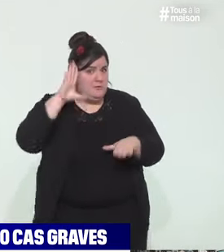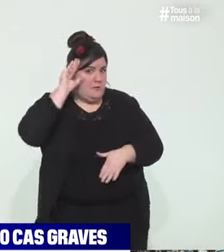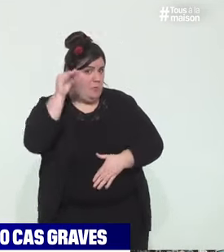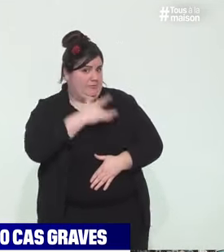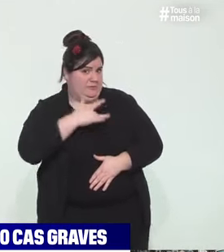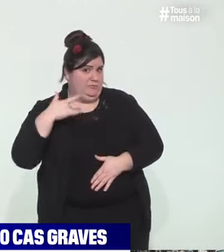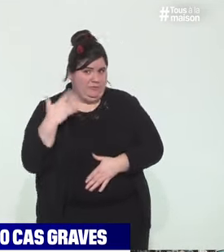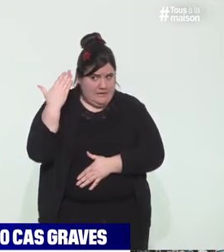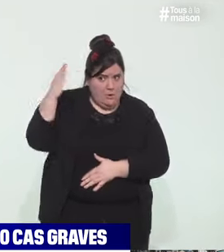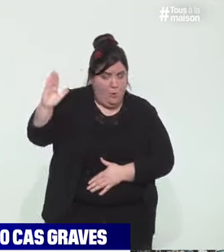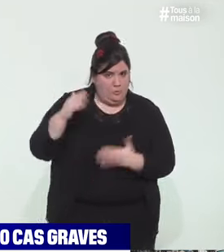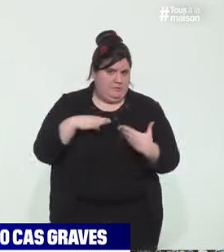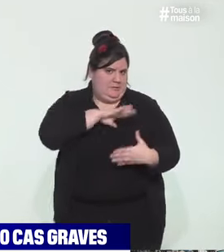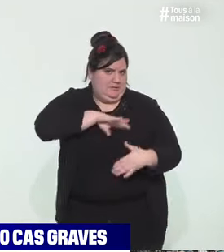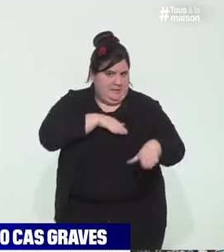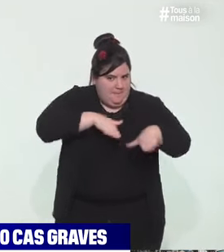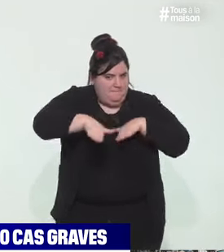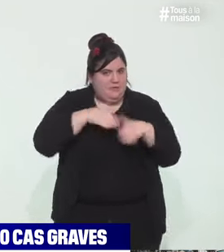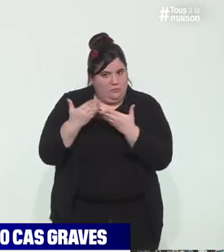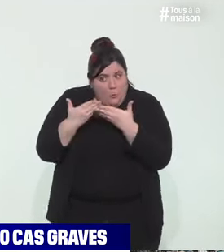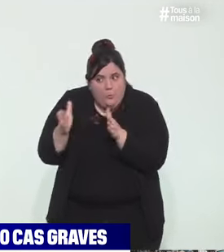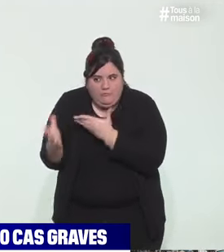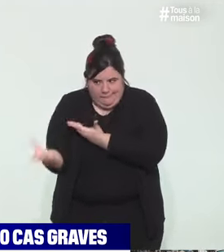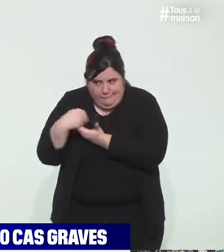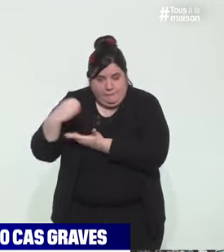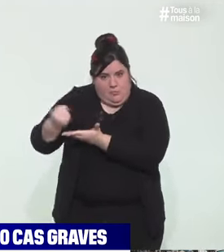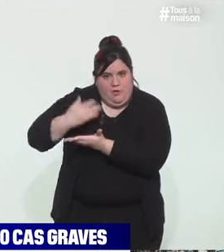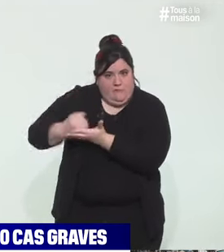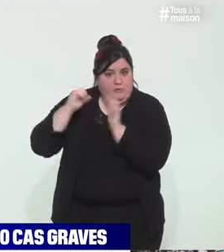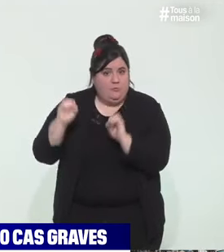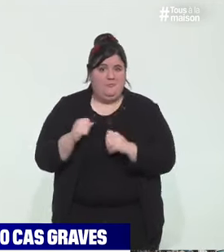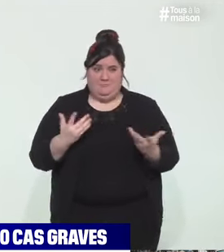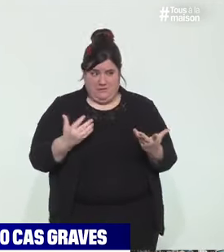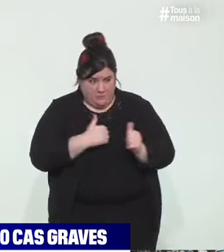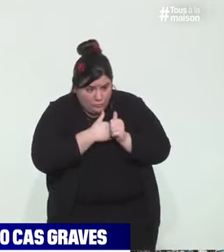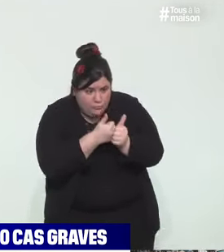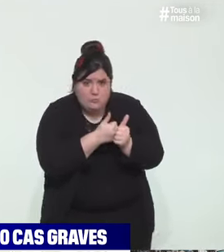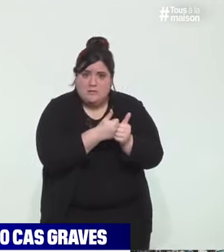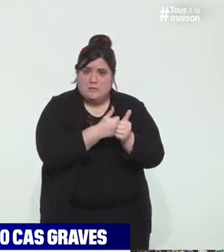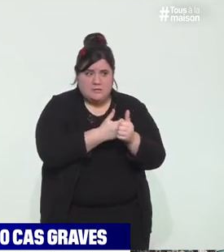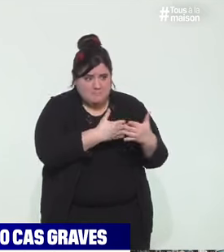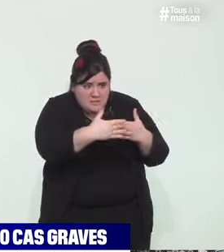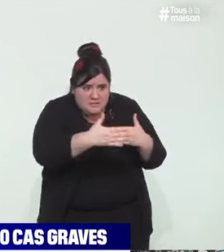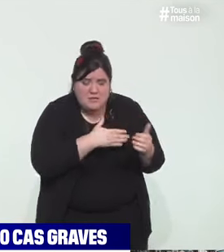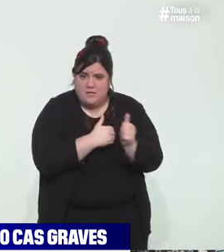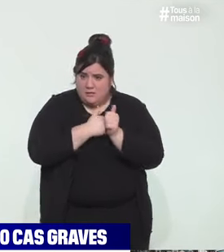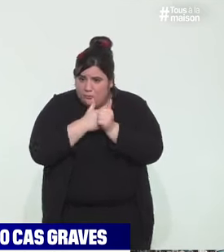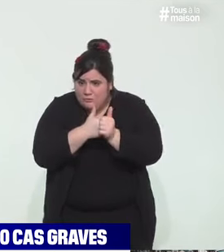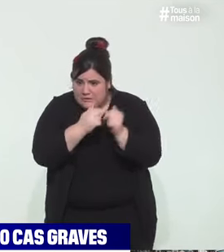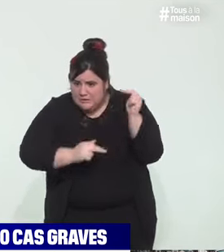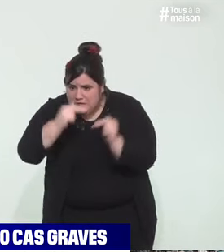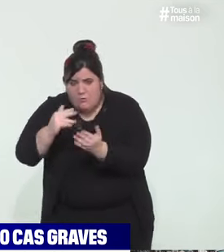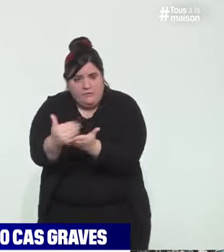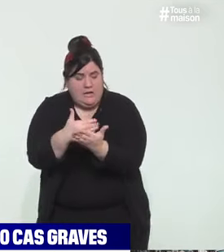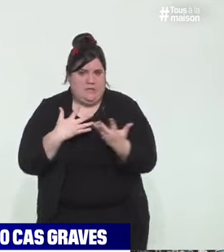mais il est très difficile ensuite de faire des analyses par catégorie professionnelle ou par niveau de revenus pour savoir si des personnes sont plus ou